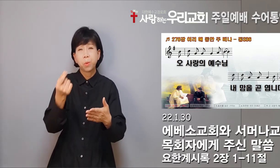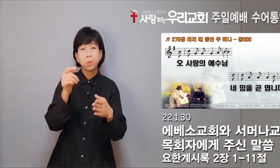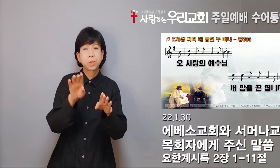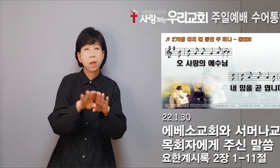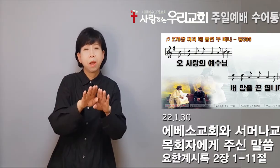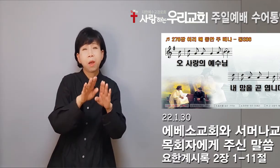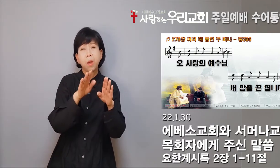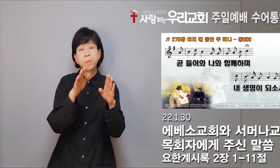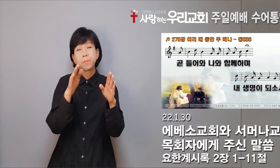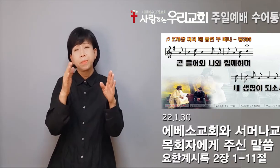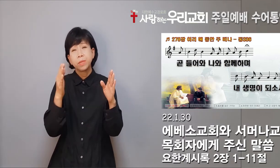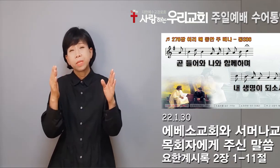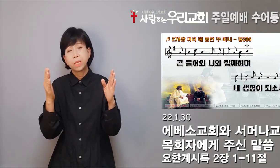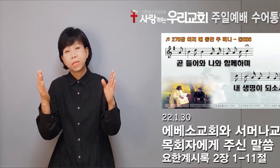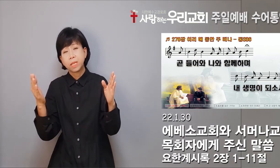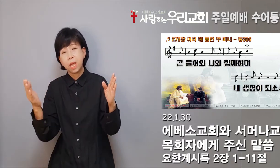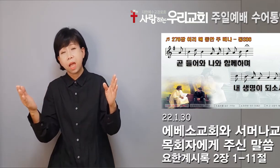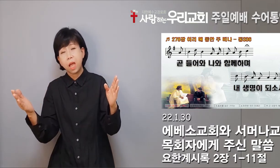건엽니다.